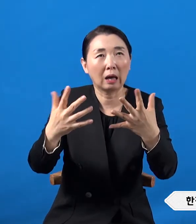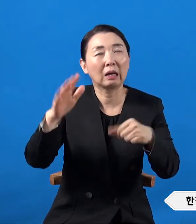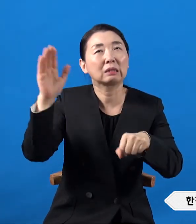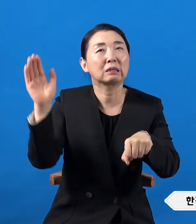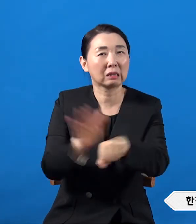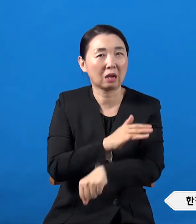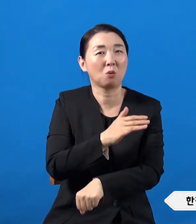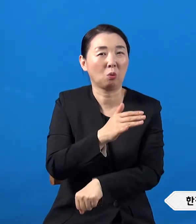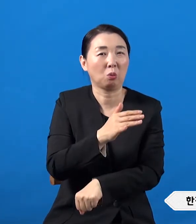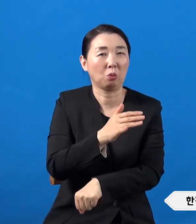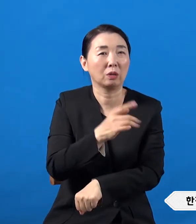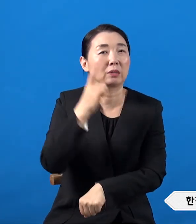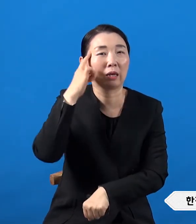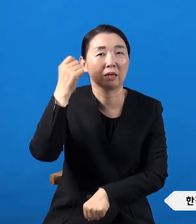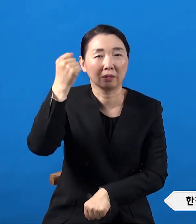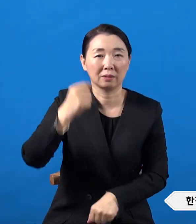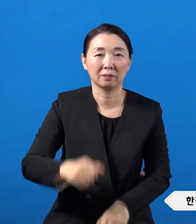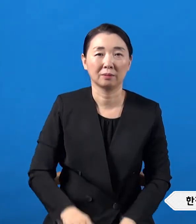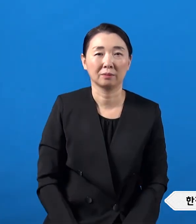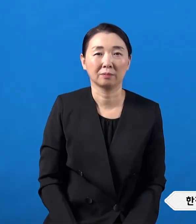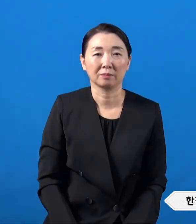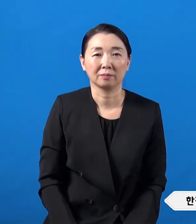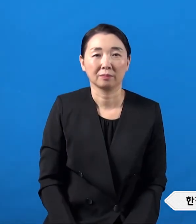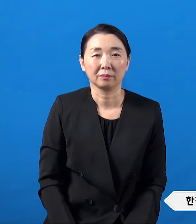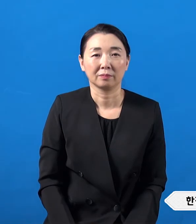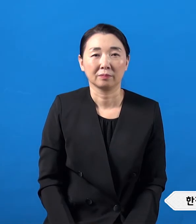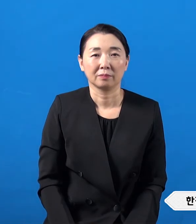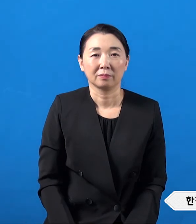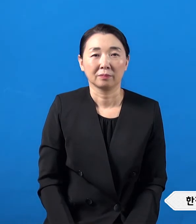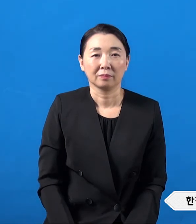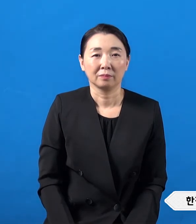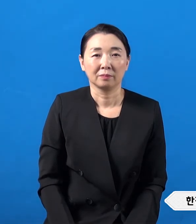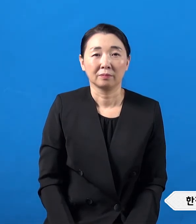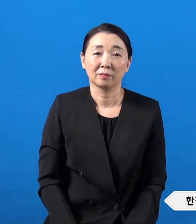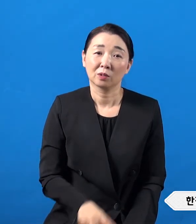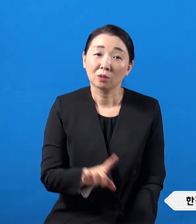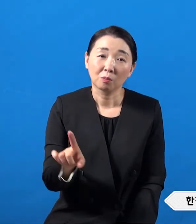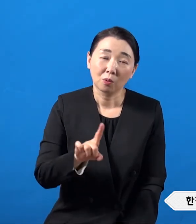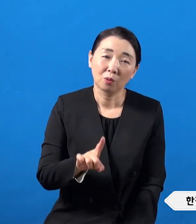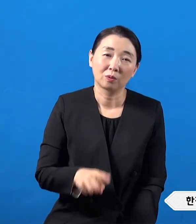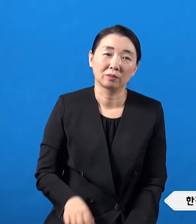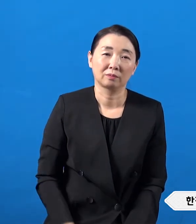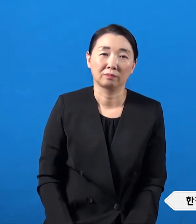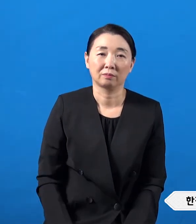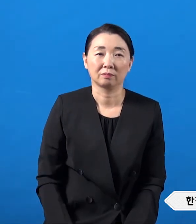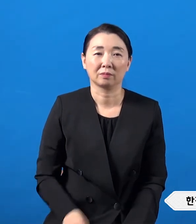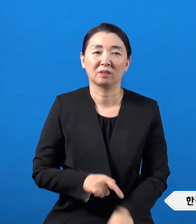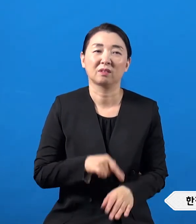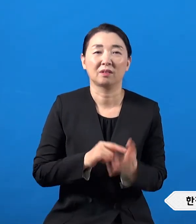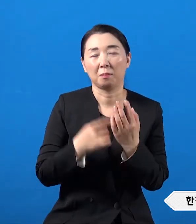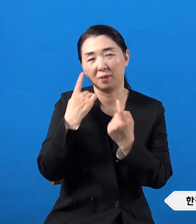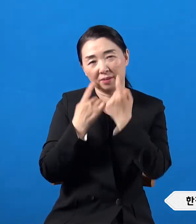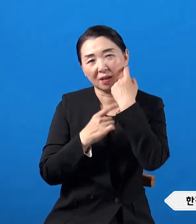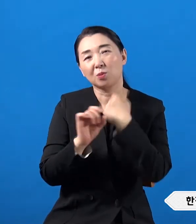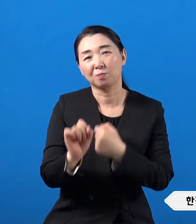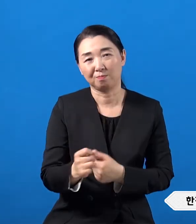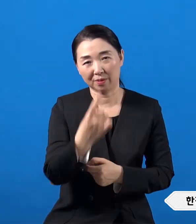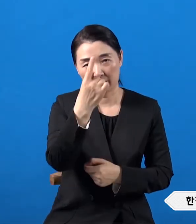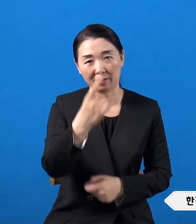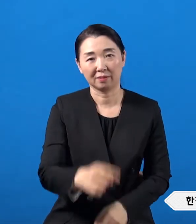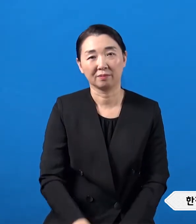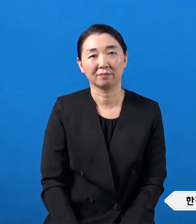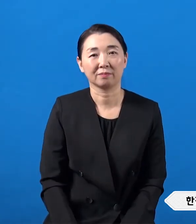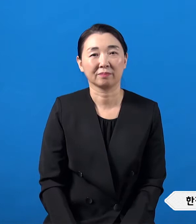완전히 하나님을 잘못 알고 있습니다. 그렇게 된 것이 바로 그의 내면의 상처